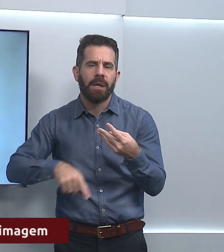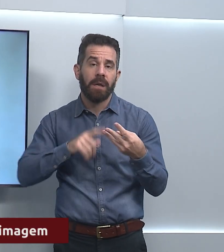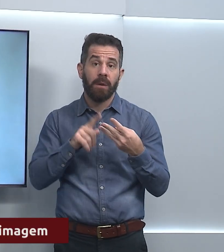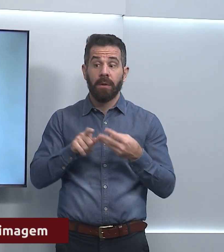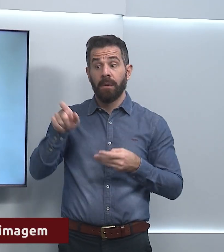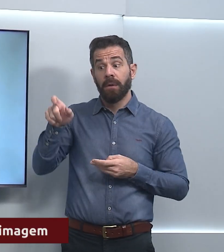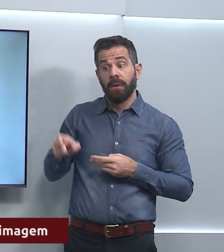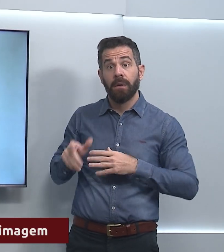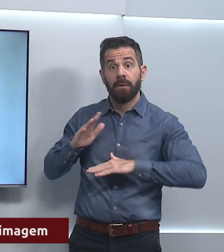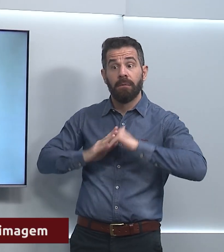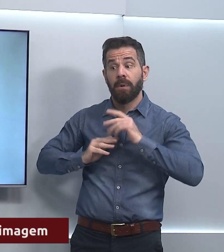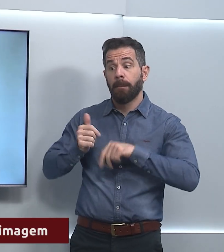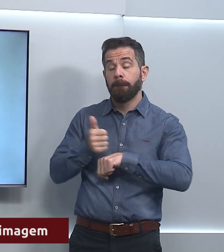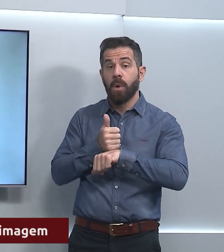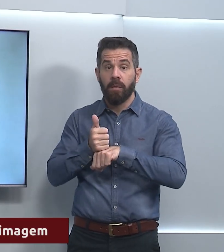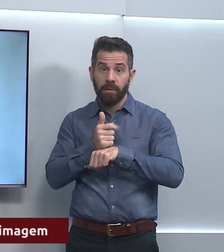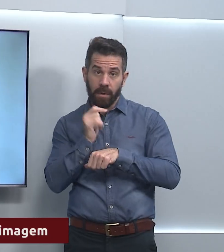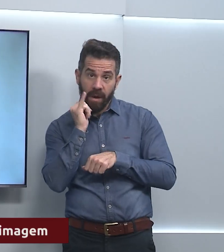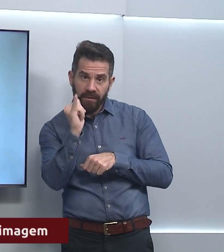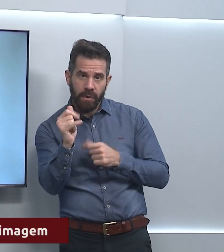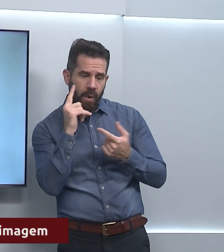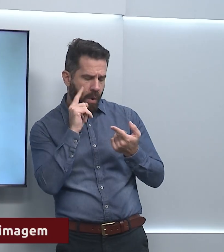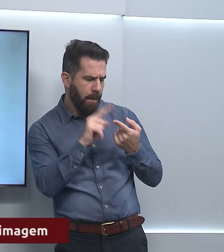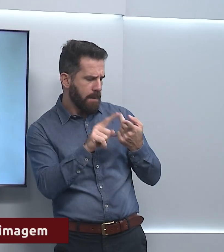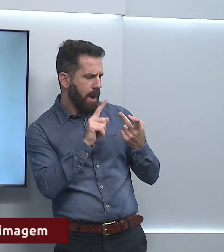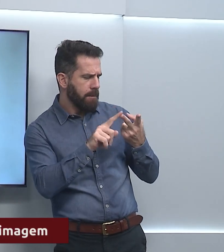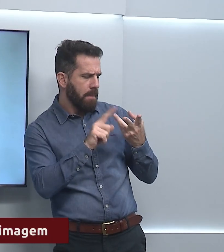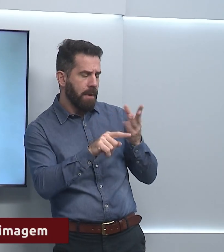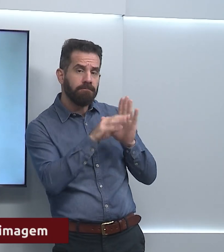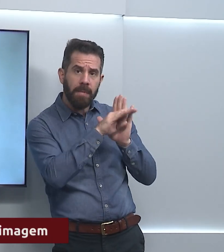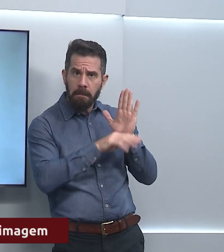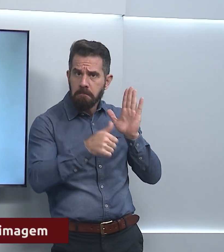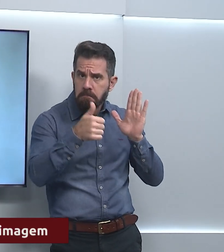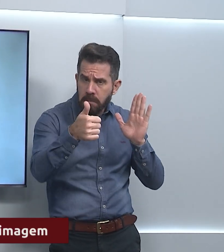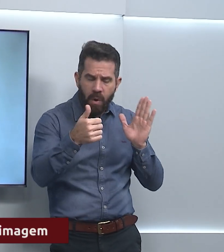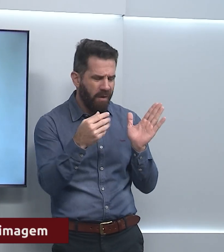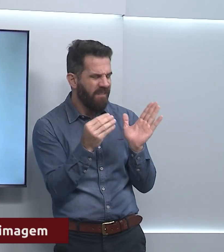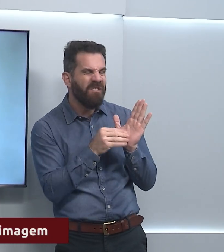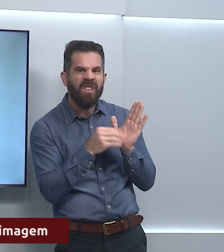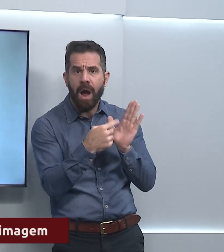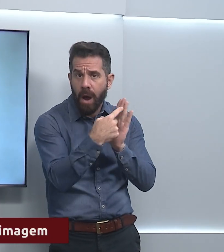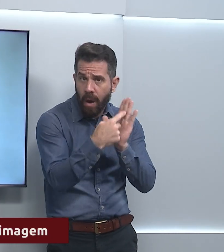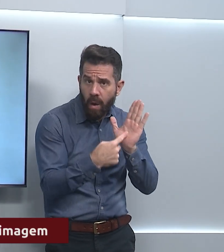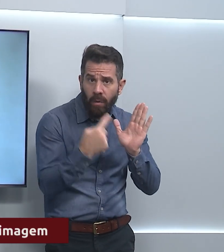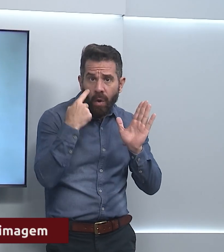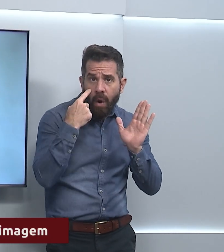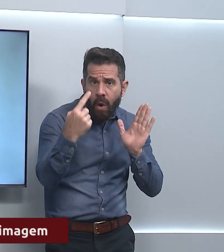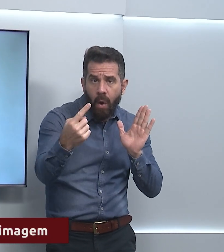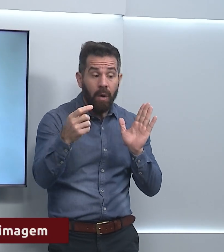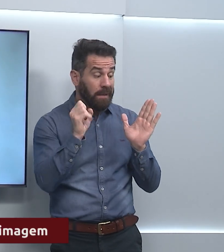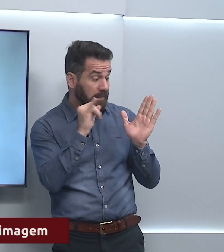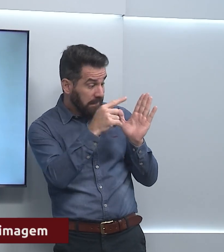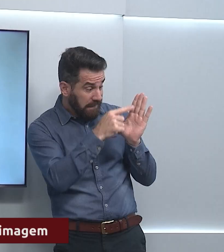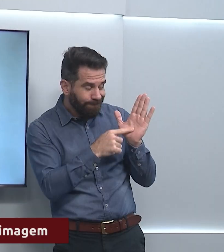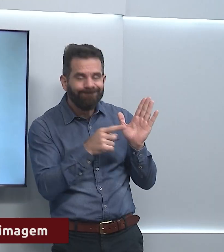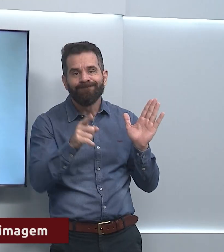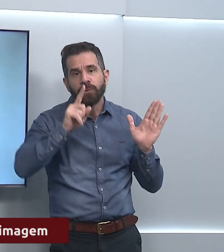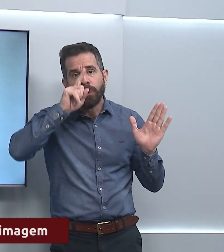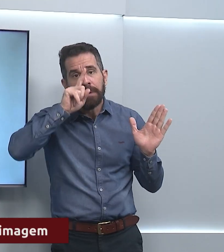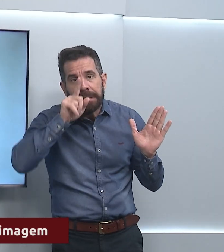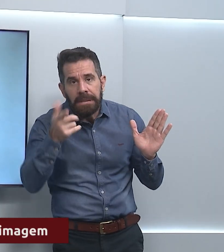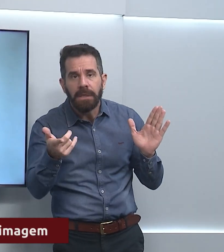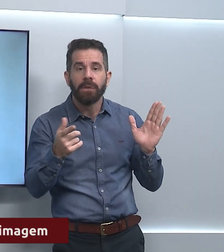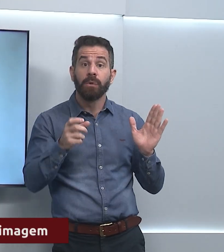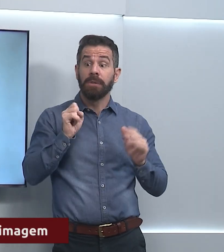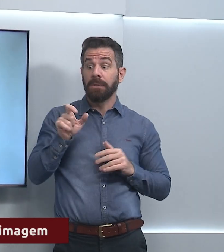onde está bom, o que precisa melhorar, o que precisa repor, a partir de que momento que está se tornando um risco. Então, quando você tem pessoas